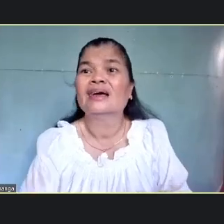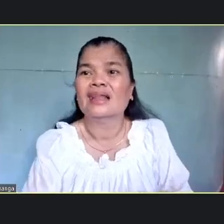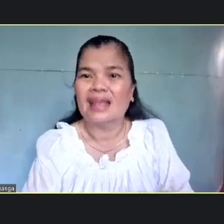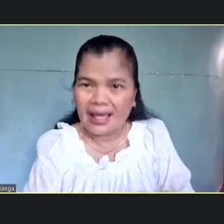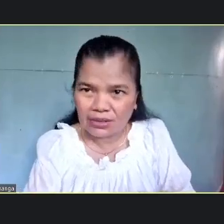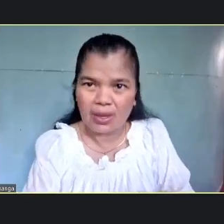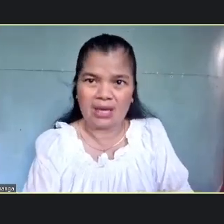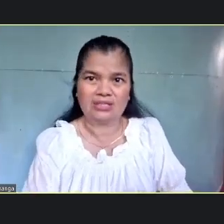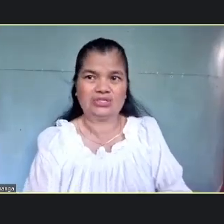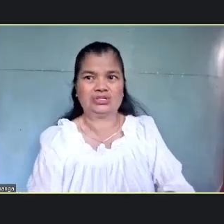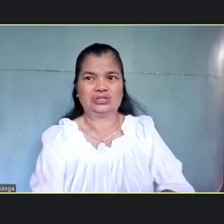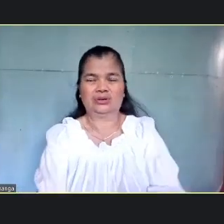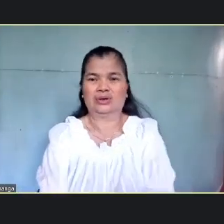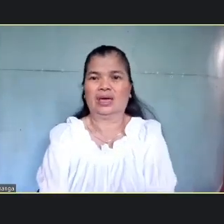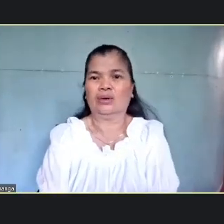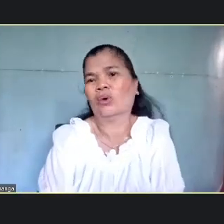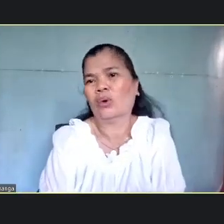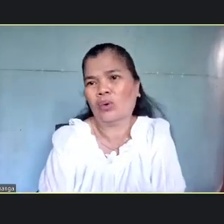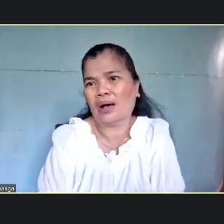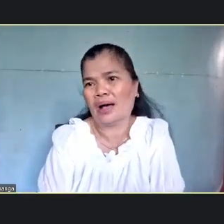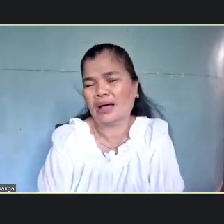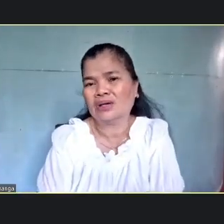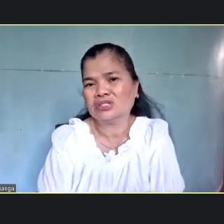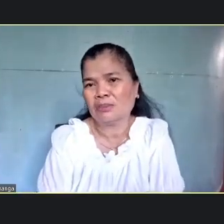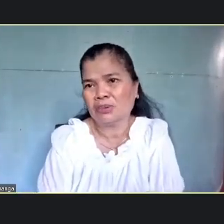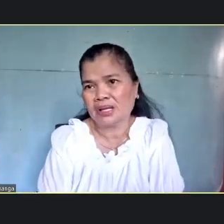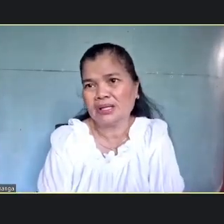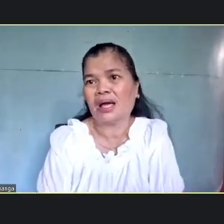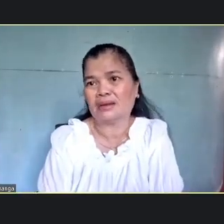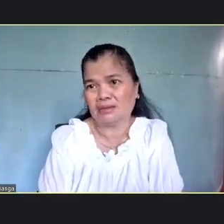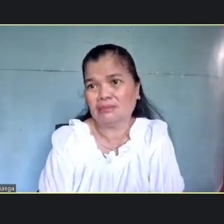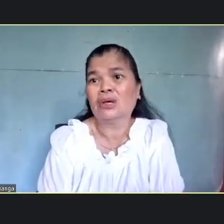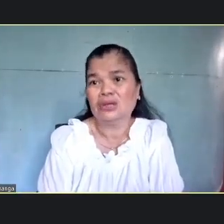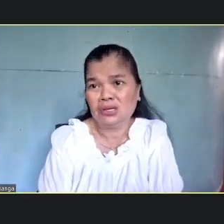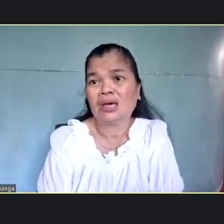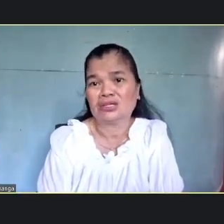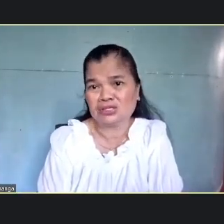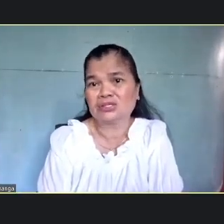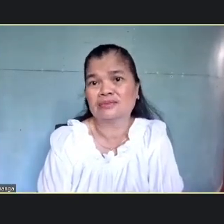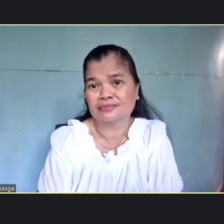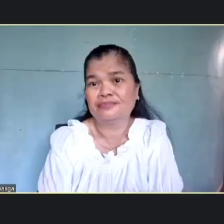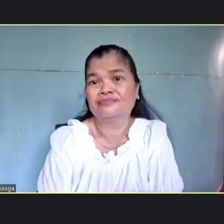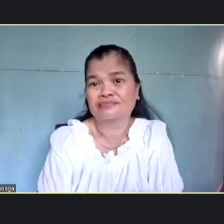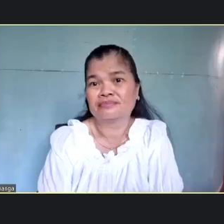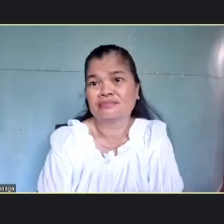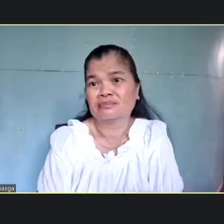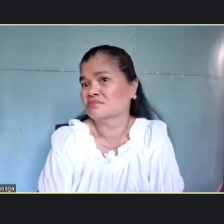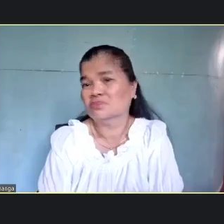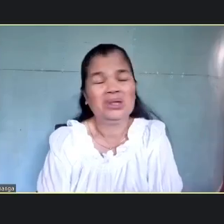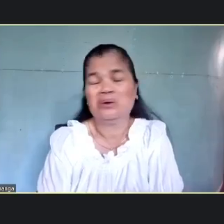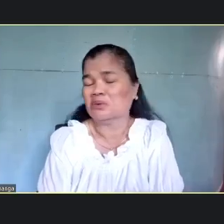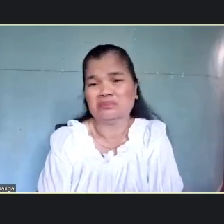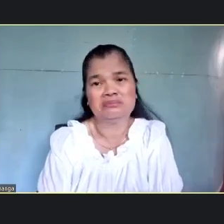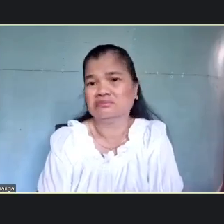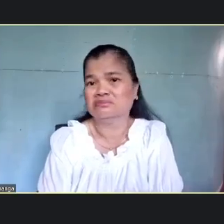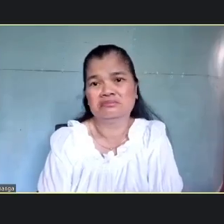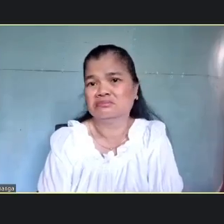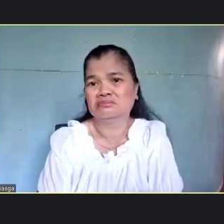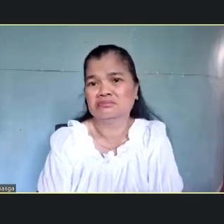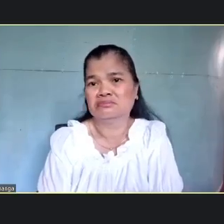body language. Okay. An example ng nod. Yes.